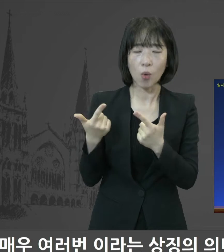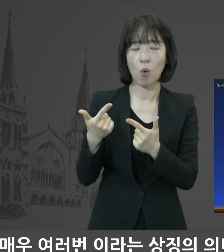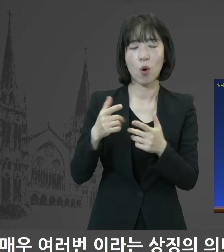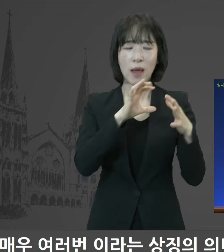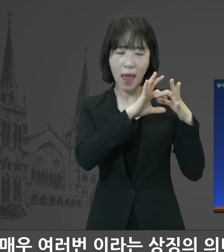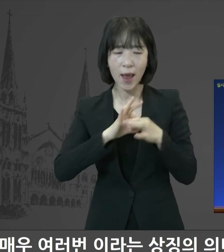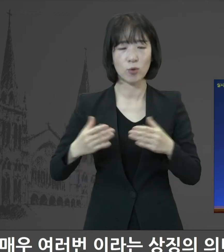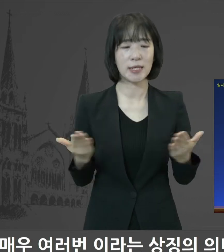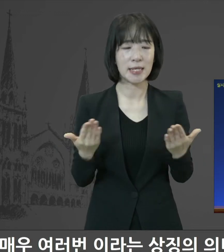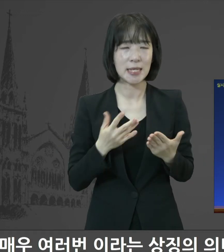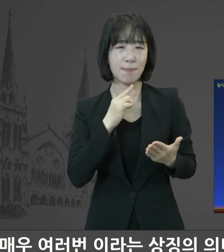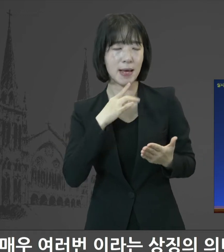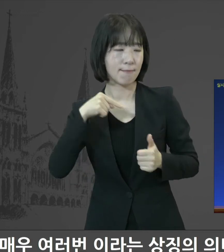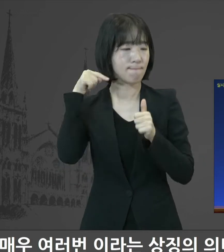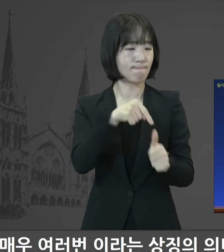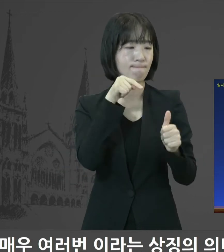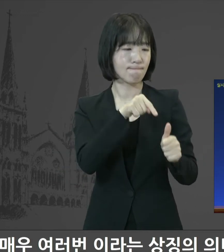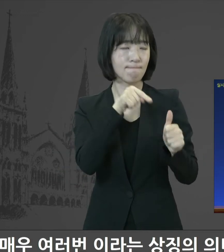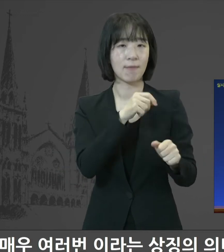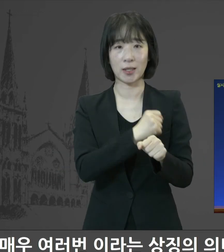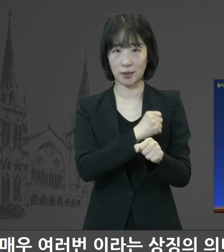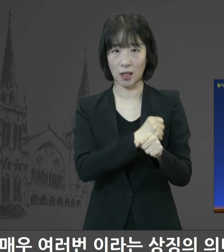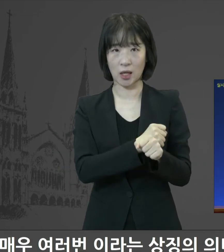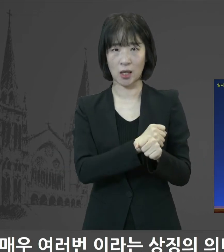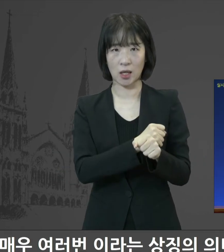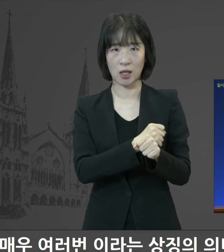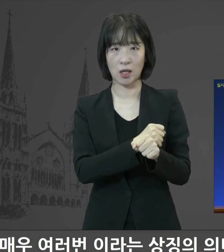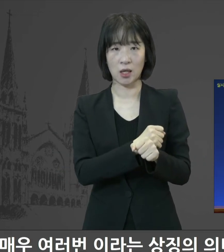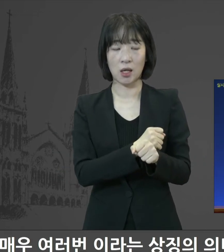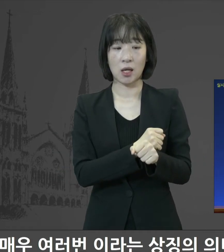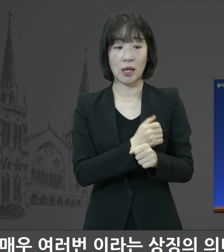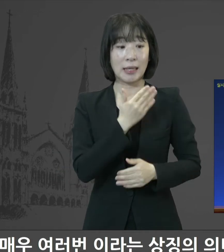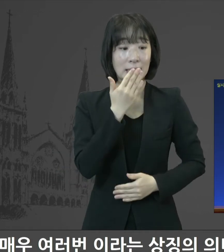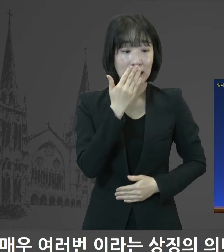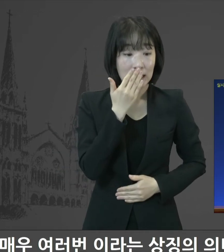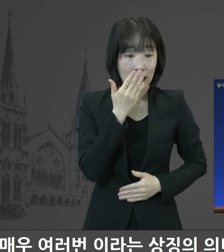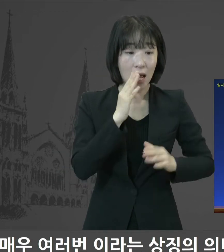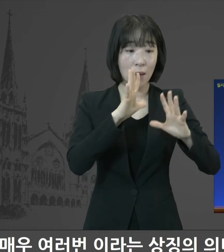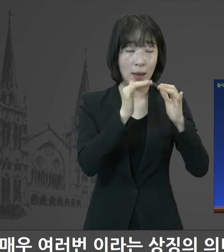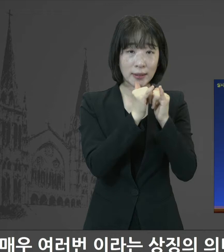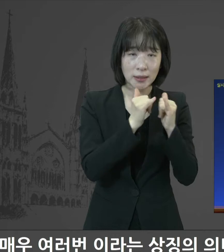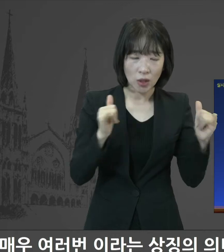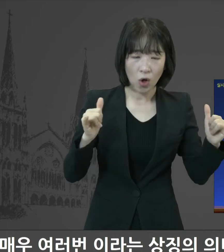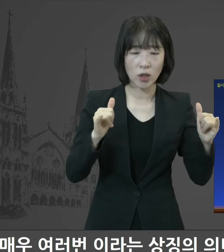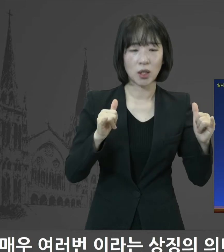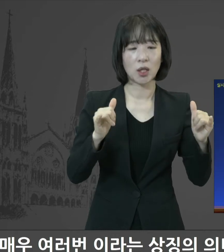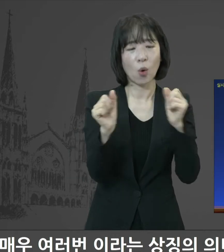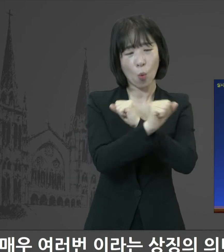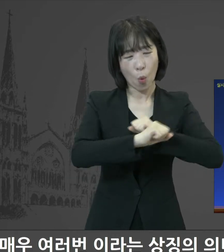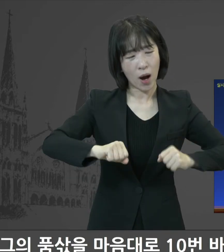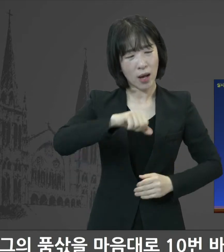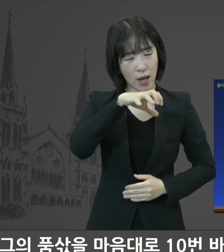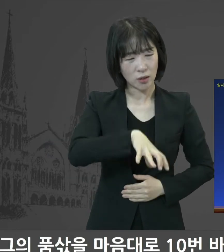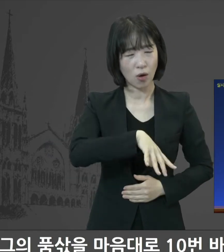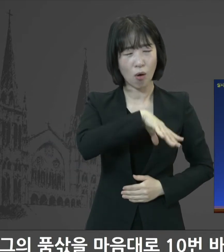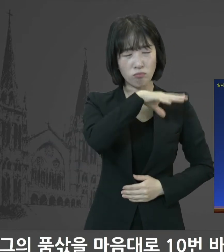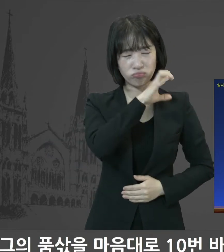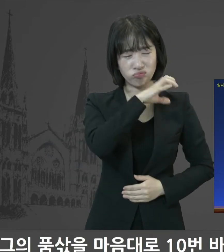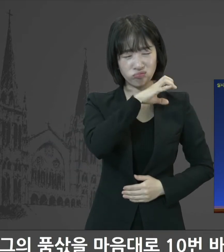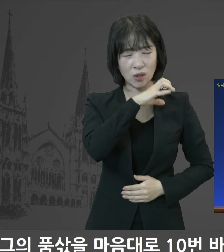있습니다. 아마도 이스라엘 백성이 광야에서 불평불만을 토로한 사건은 10번 정도가 아닐